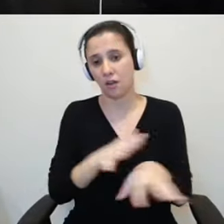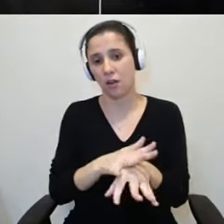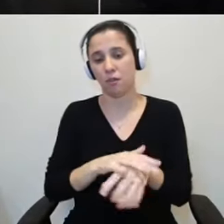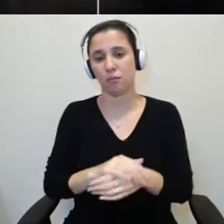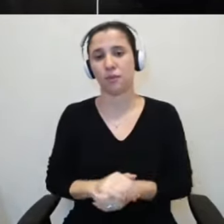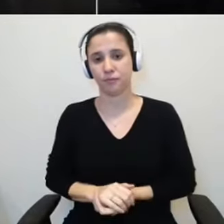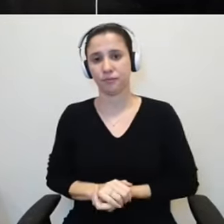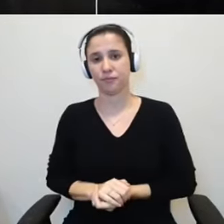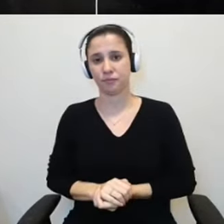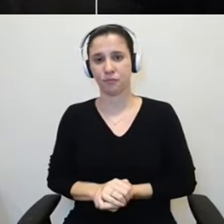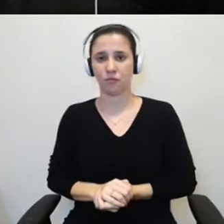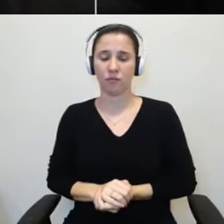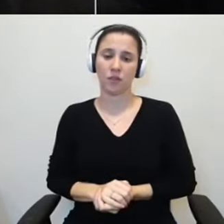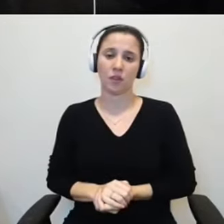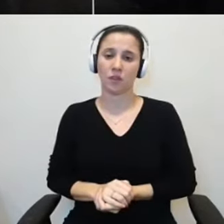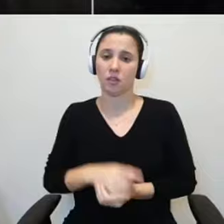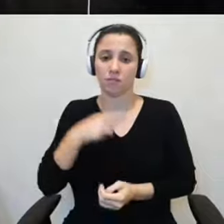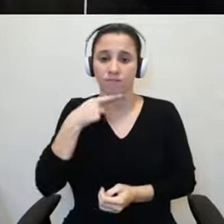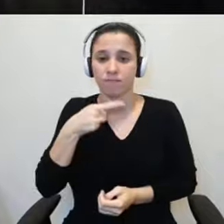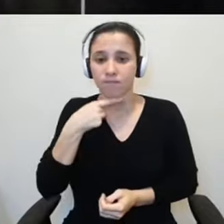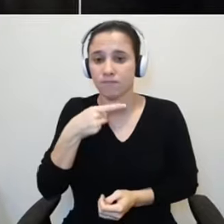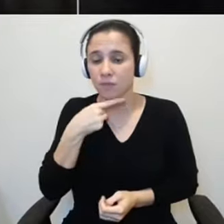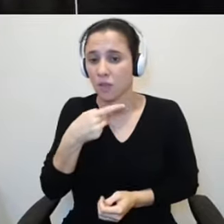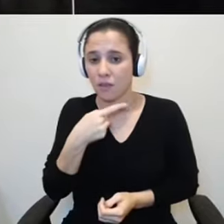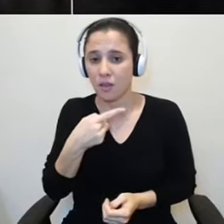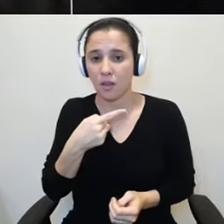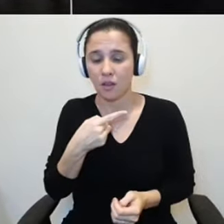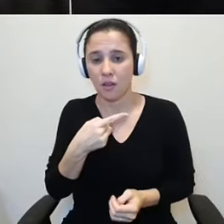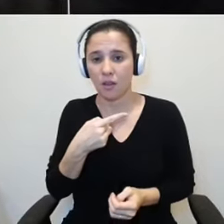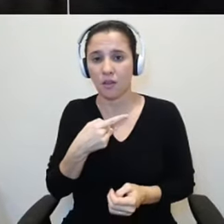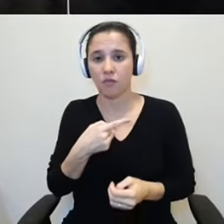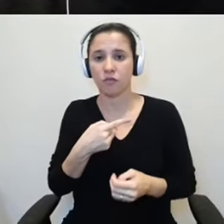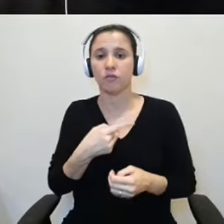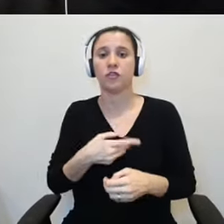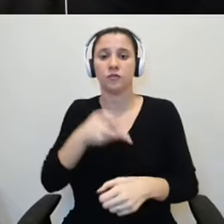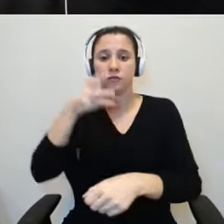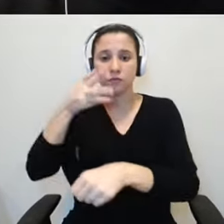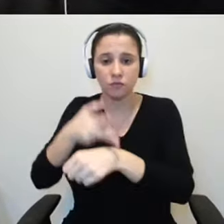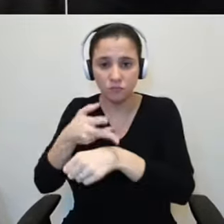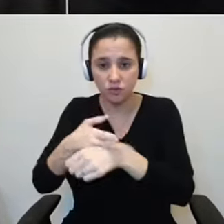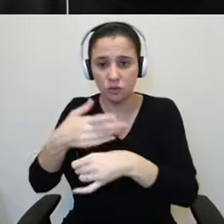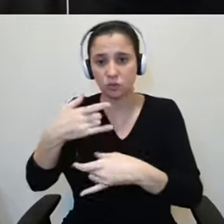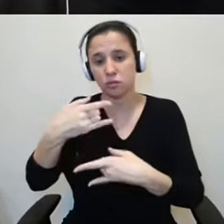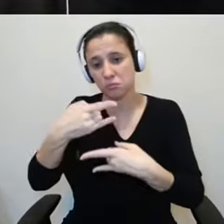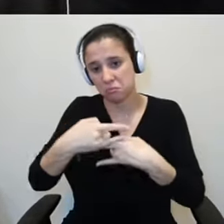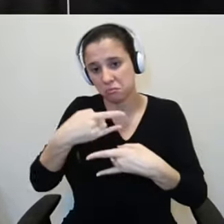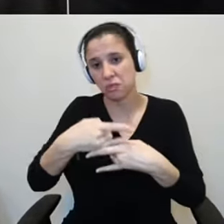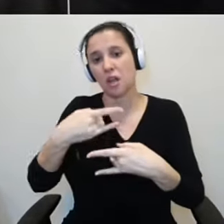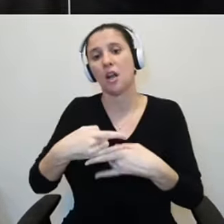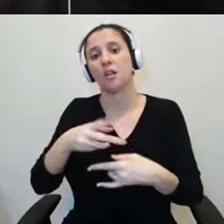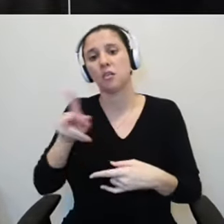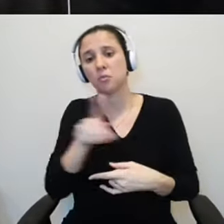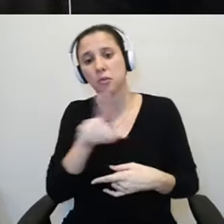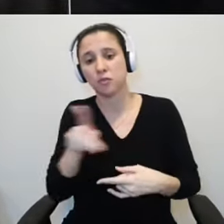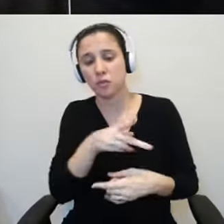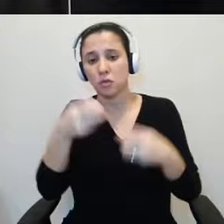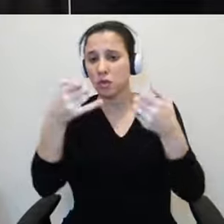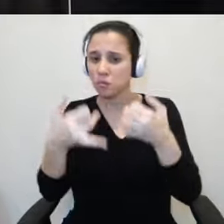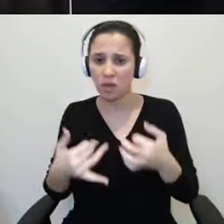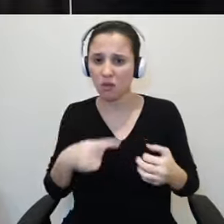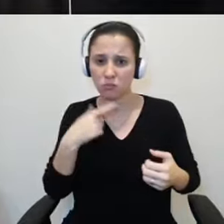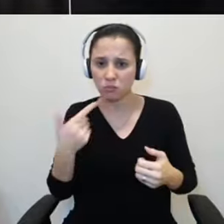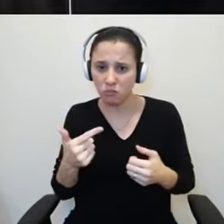Não vai haver videoaula com professores explicando a matéria? Sim, pessoal. Então, assim, a ou preparação do conteúdo, alguma